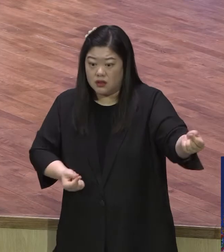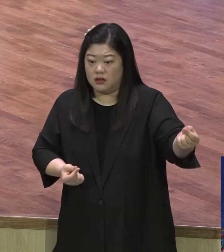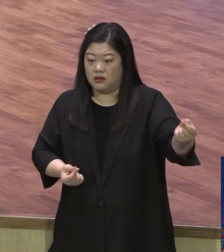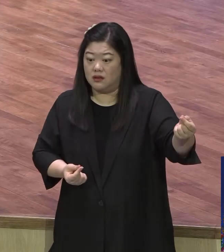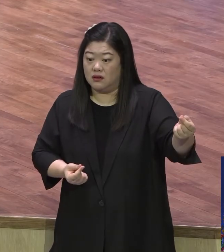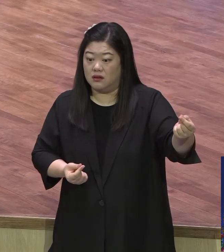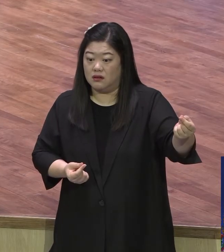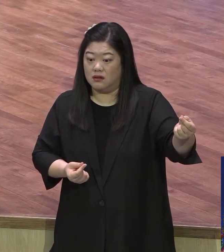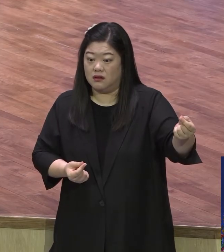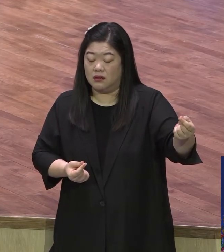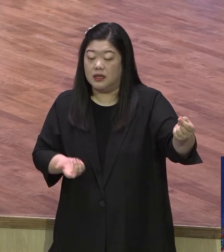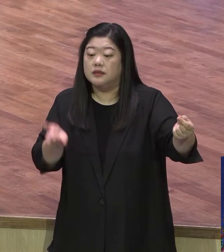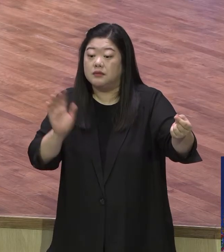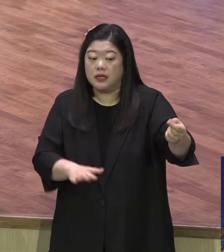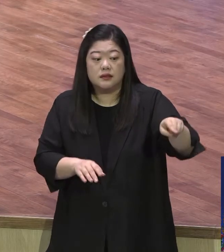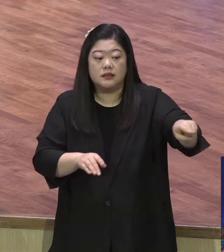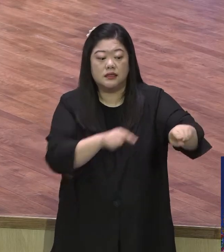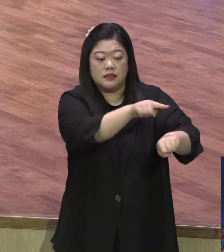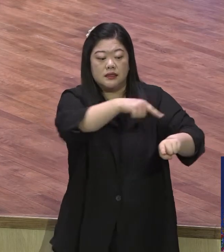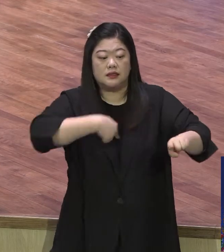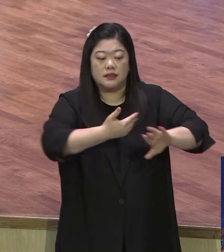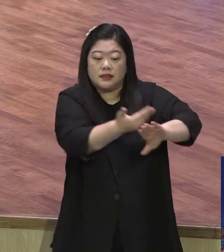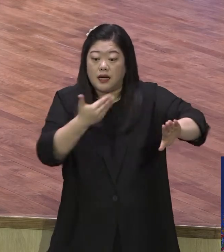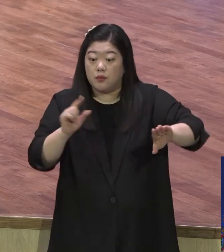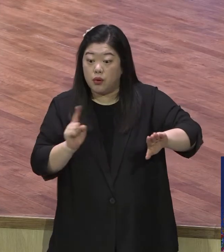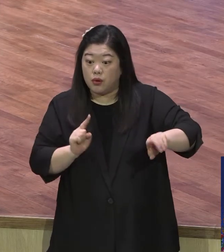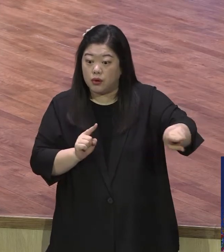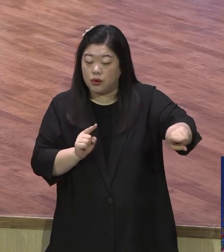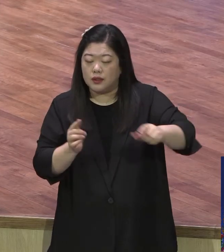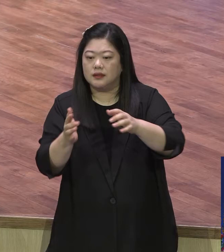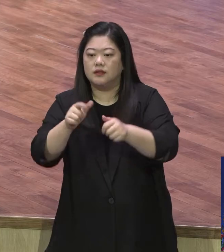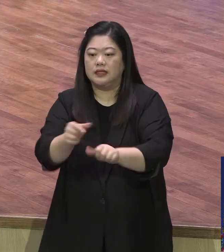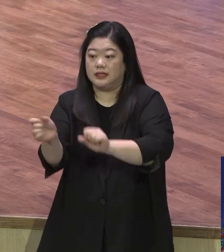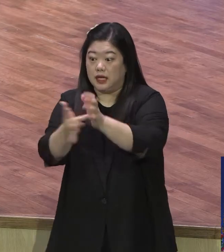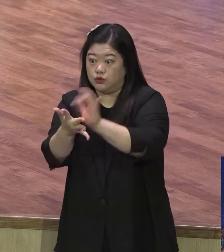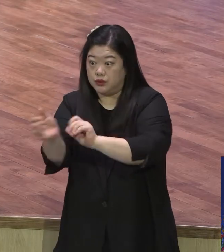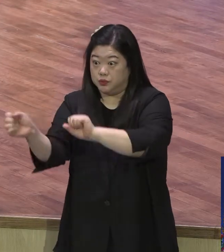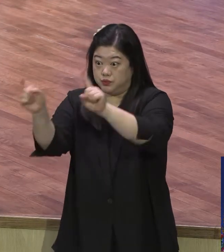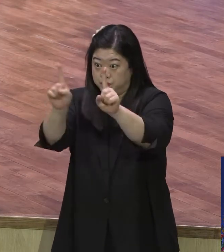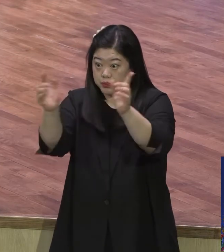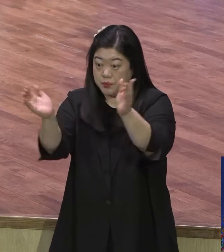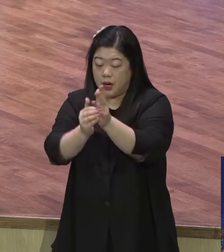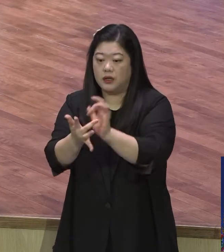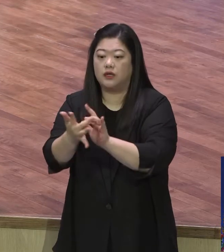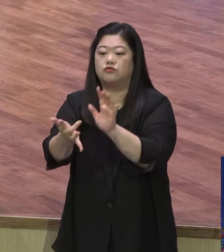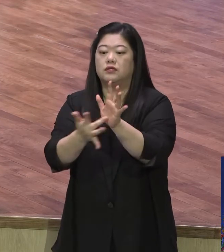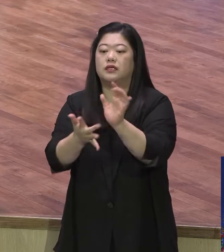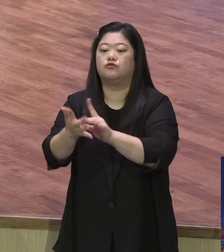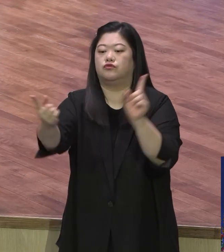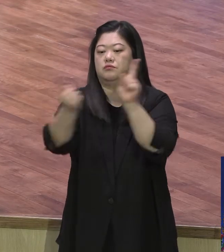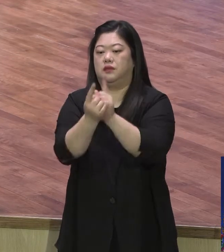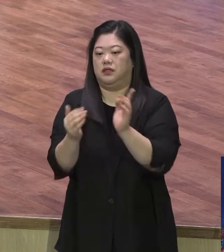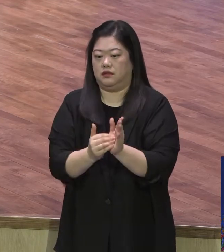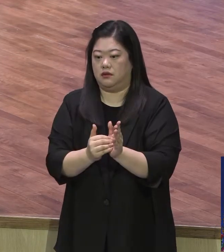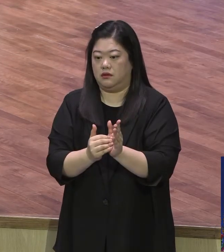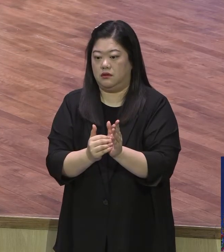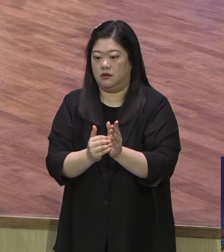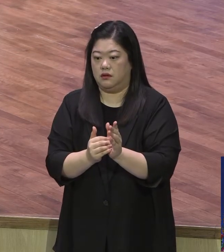이들이 뭘 봤어요 부활하신 예수님을 본거요 부활의 정인으로